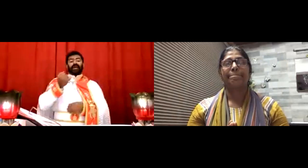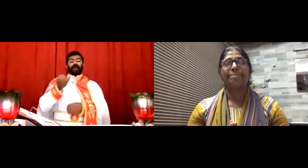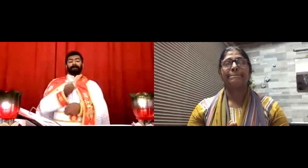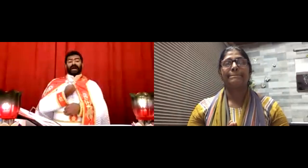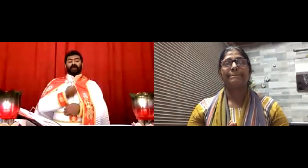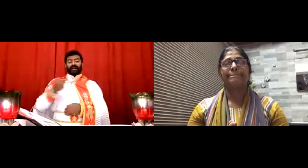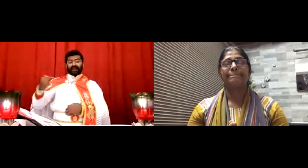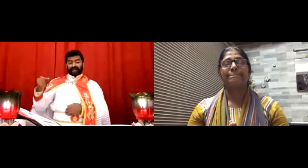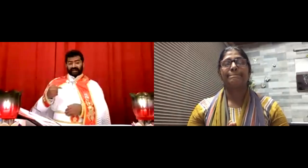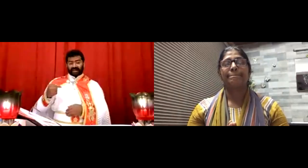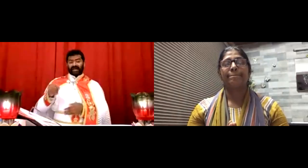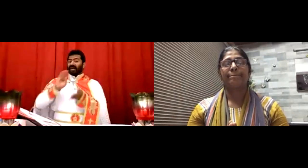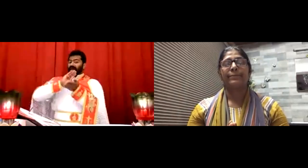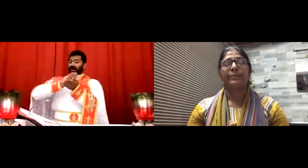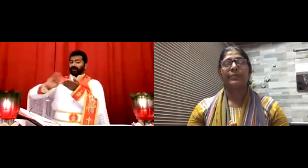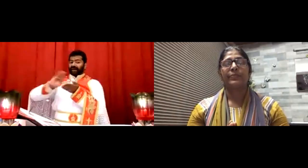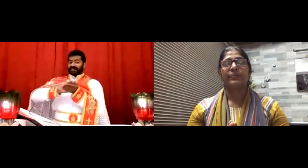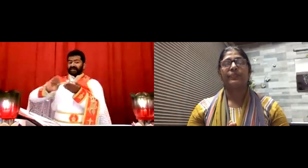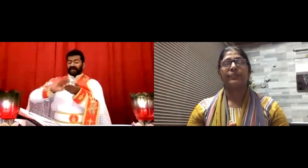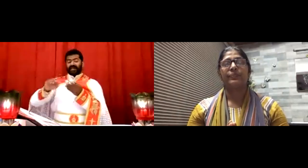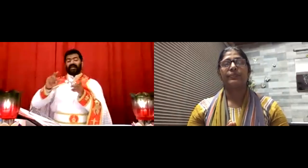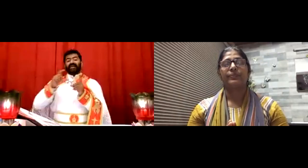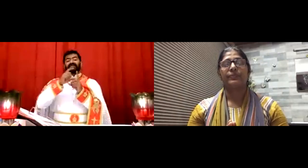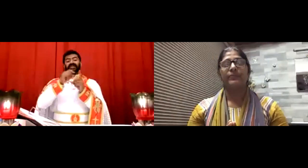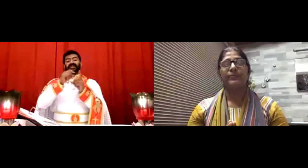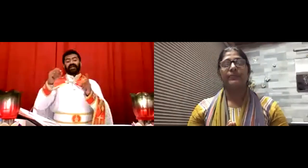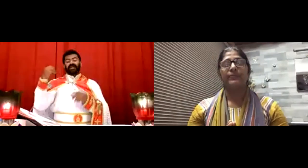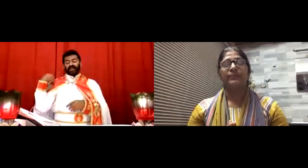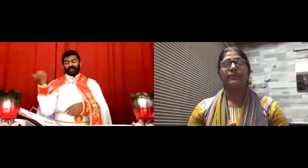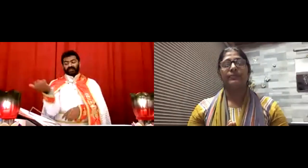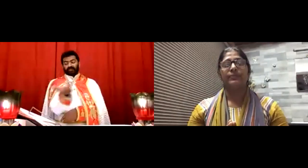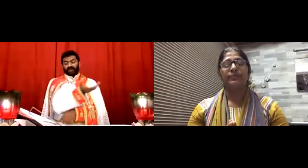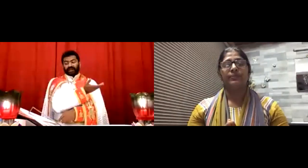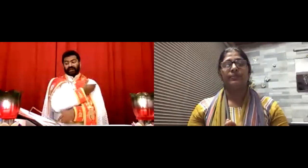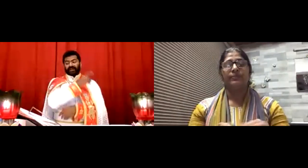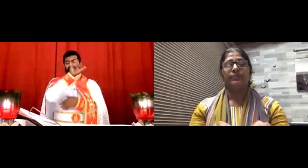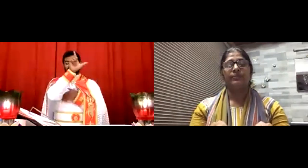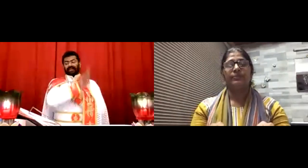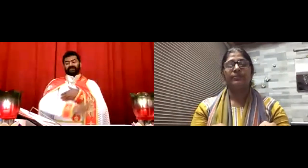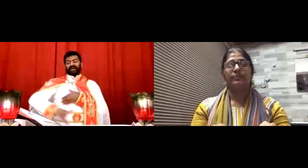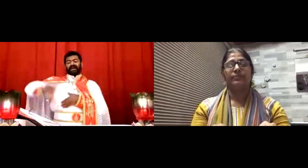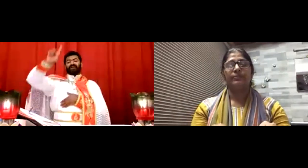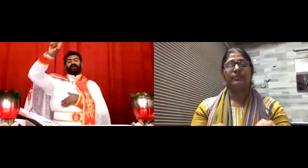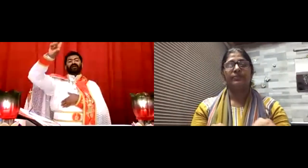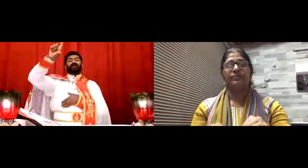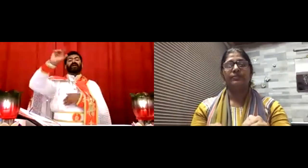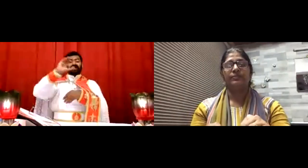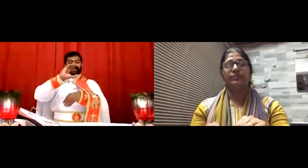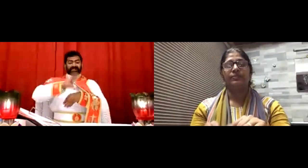നമ്മുടെ പാപങ്ങളുടെ കറ മായ്ച്ചു കളയുകയും ചെയ്ത നമ്മുടെ